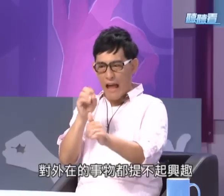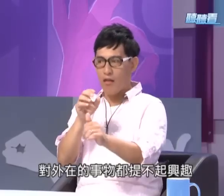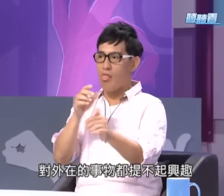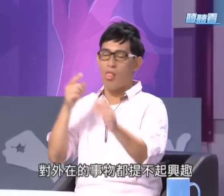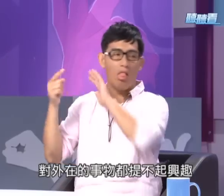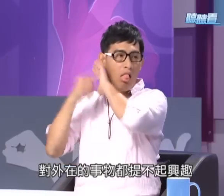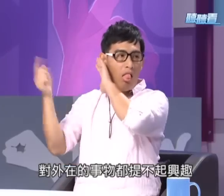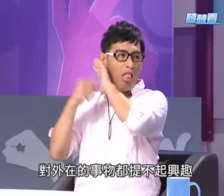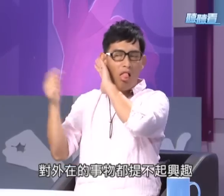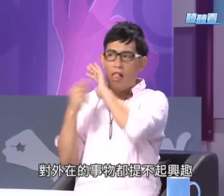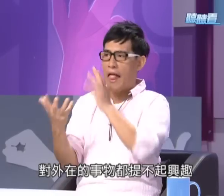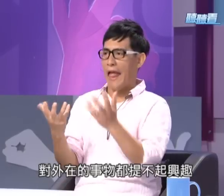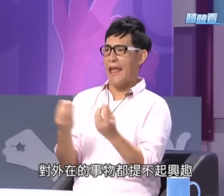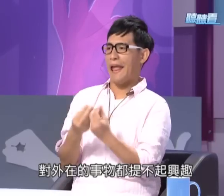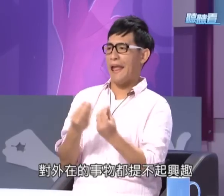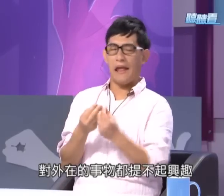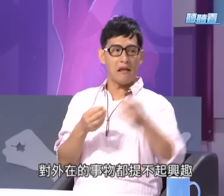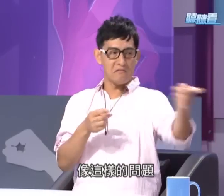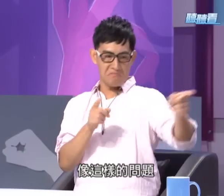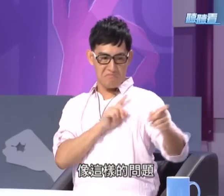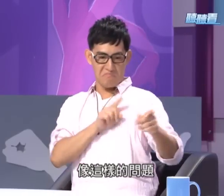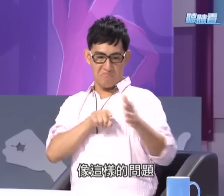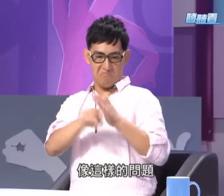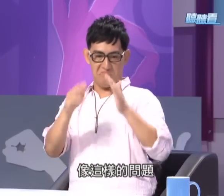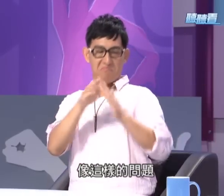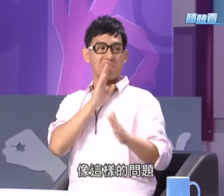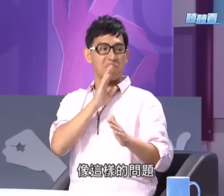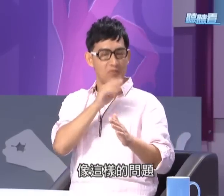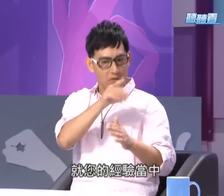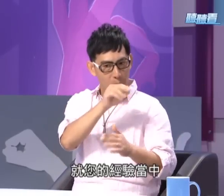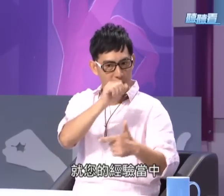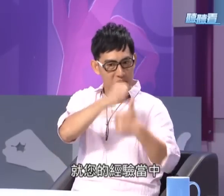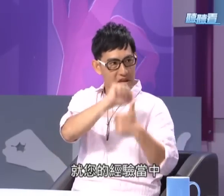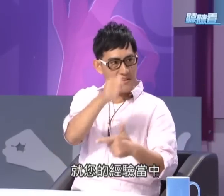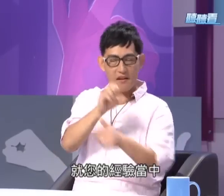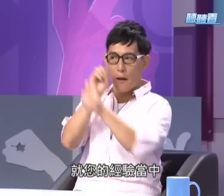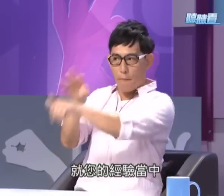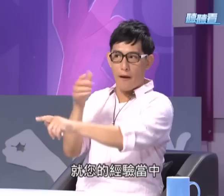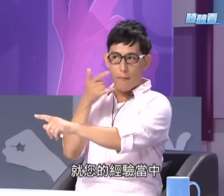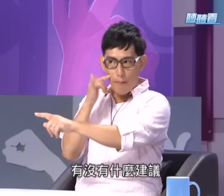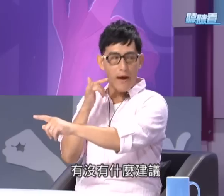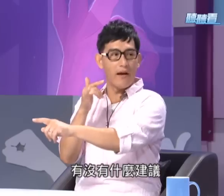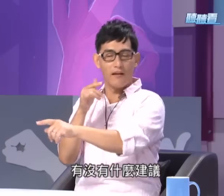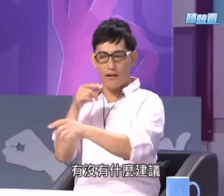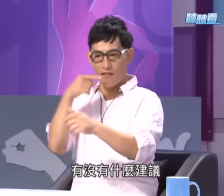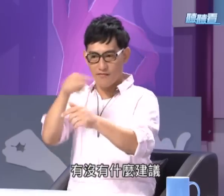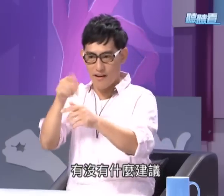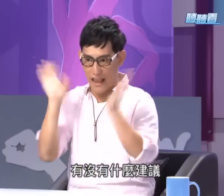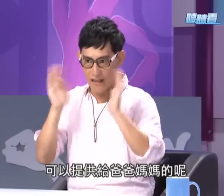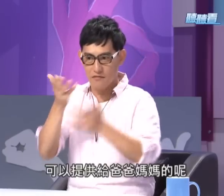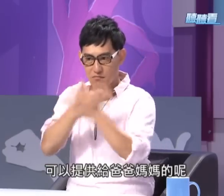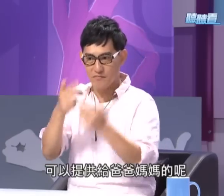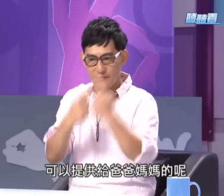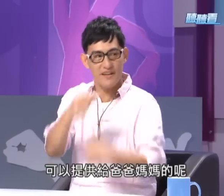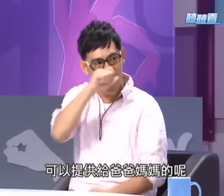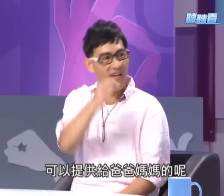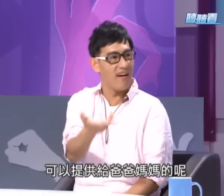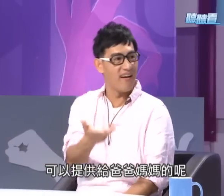外在的事物都提不起兴趣，像这样的问题，就您的经验当中啊，有没有什么建议可以提供给爸爸妈妈